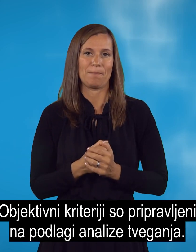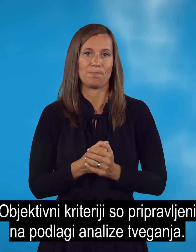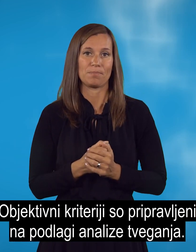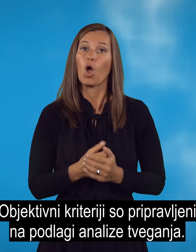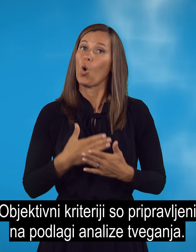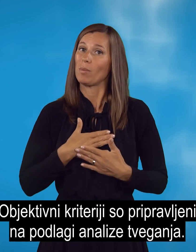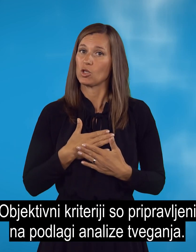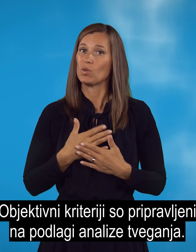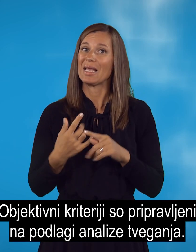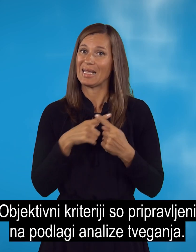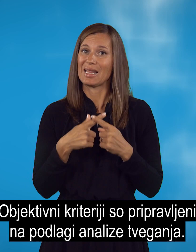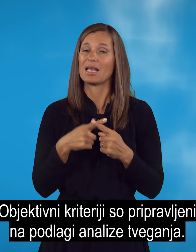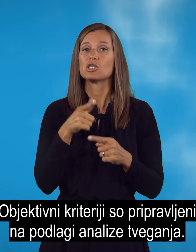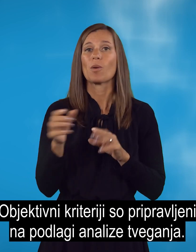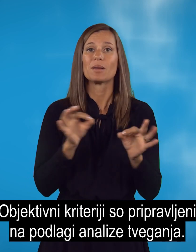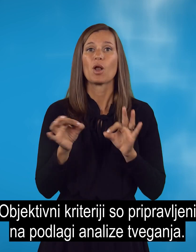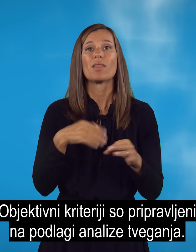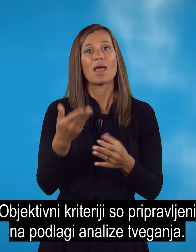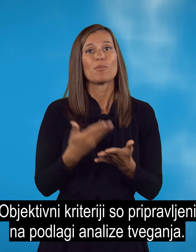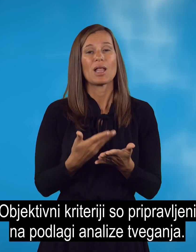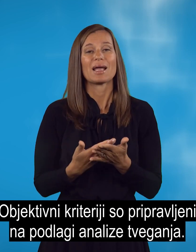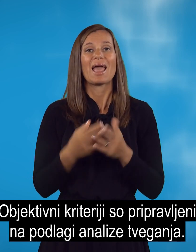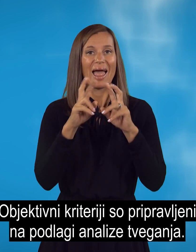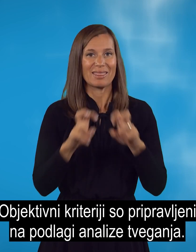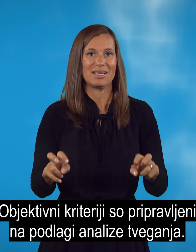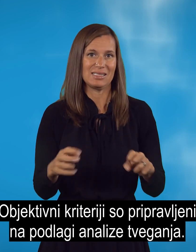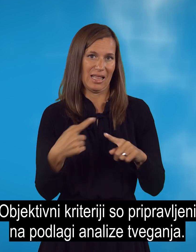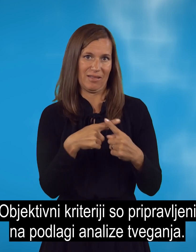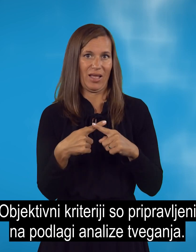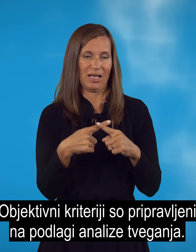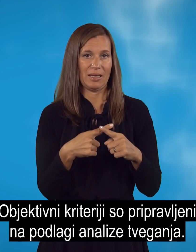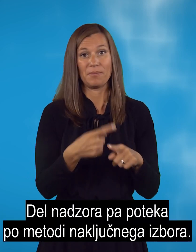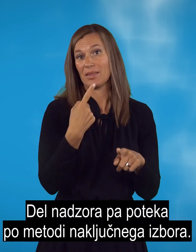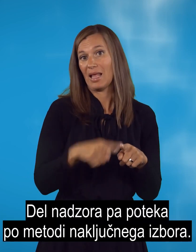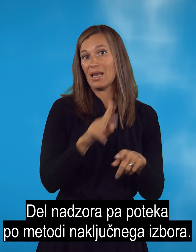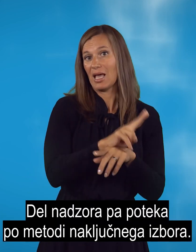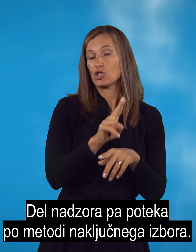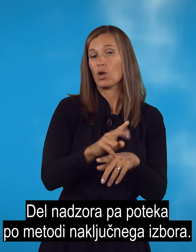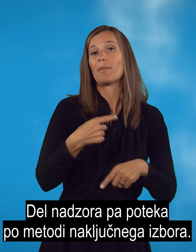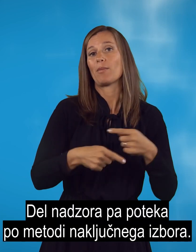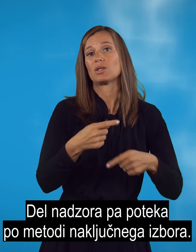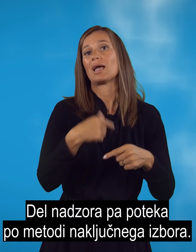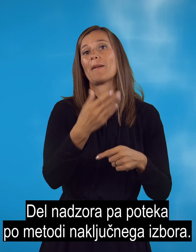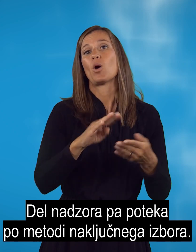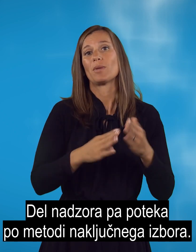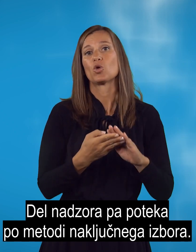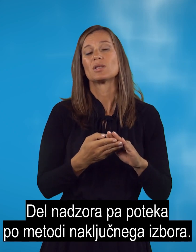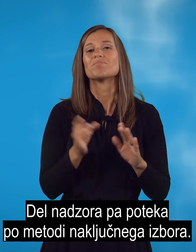Objektivni kriteriji so pripravljeni na podlagi analize tveganja. Del nadzora pa poteka po metodi naključnega